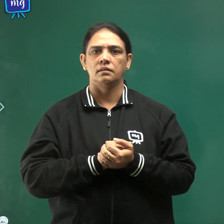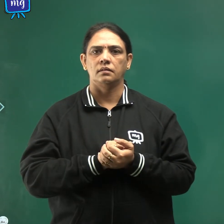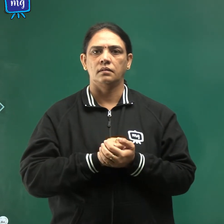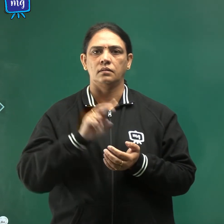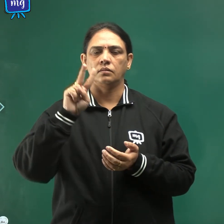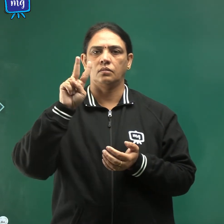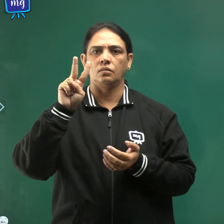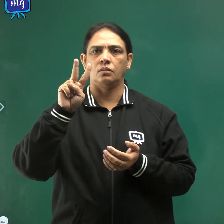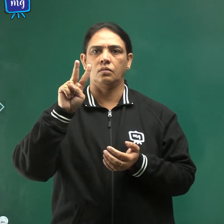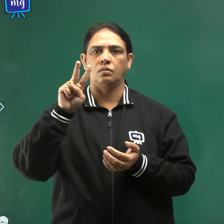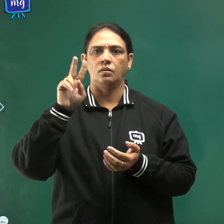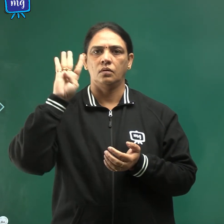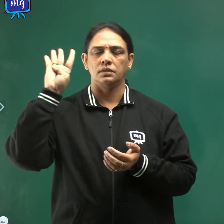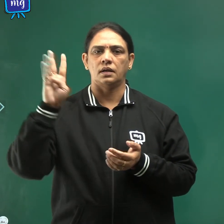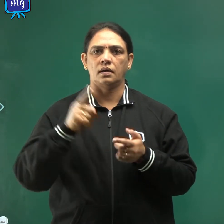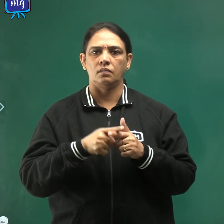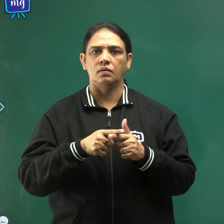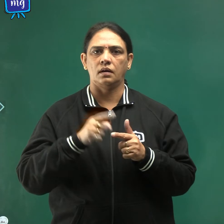24 गुणा 10